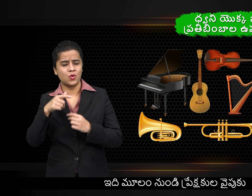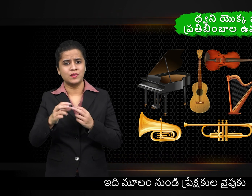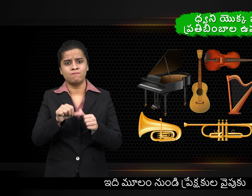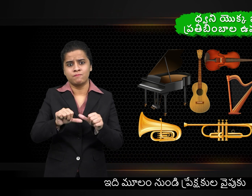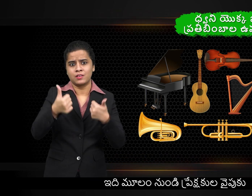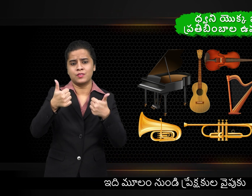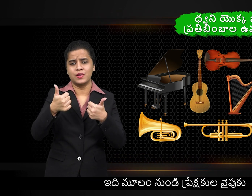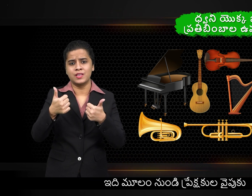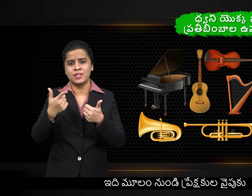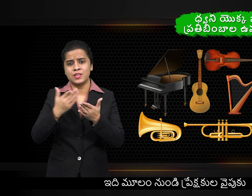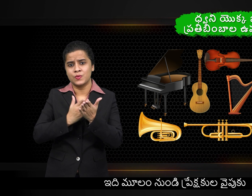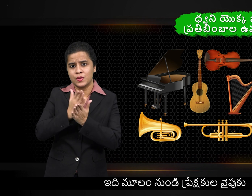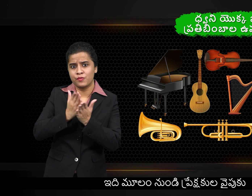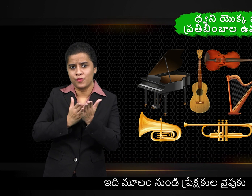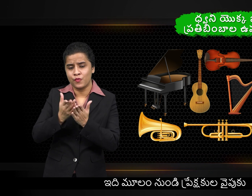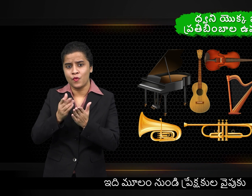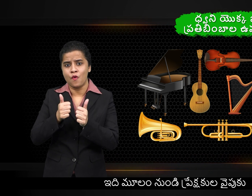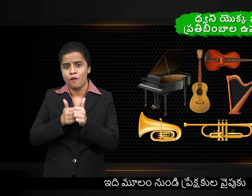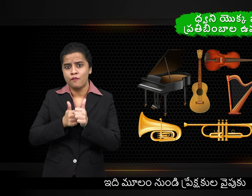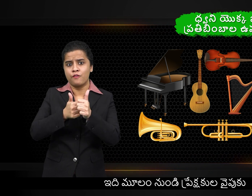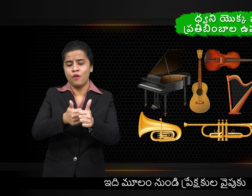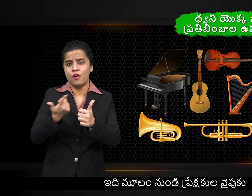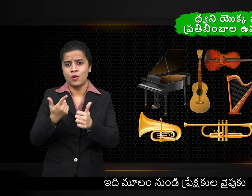ఇది మూలం నుండి ప్రేక్షకుల వైపుకు